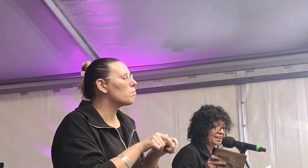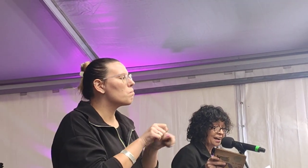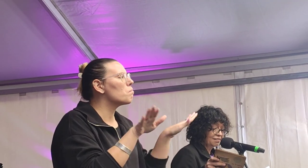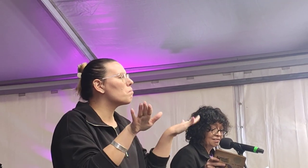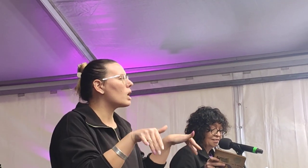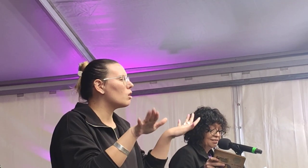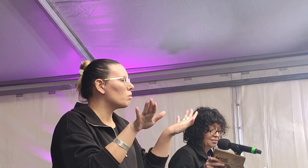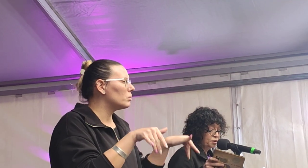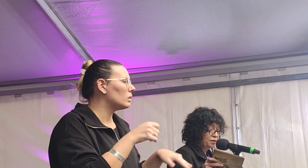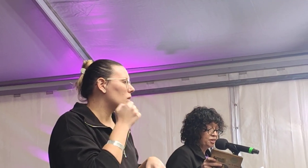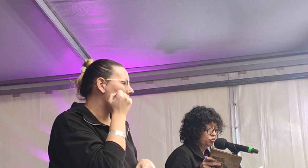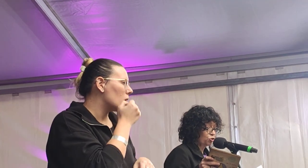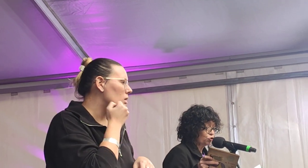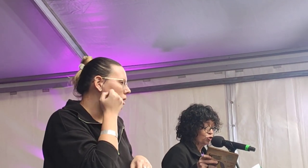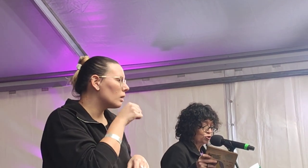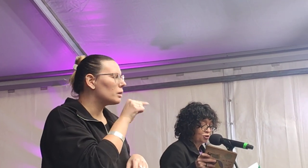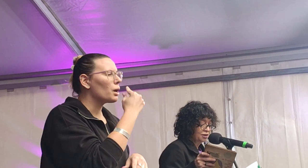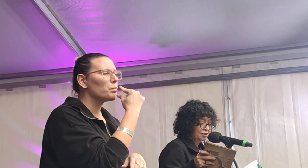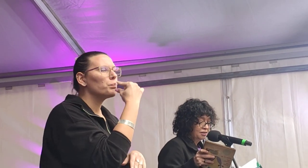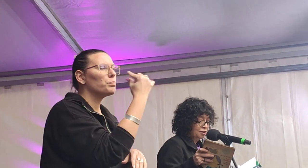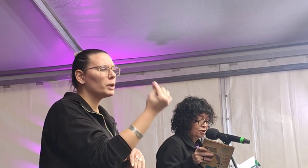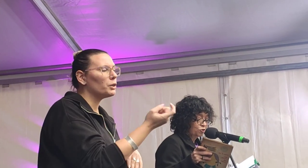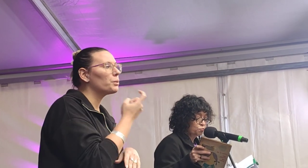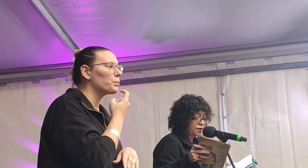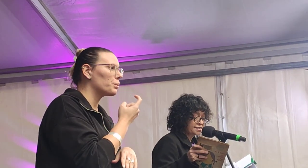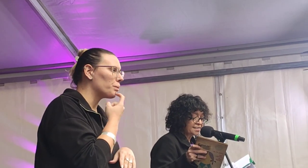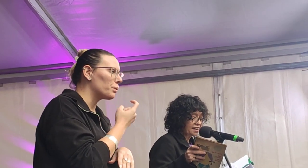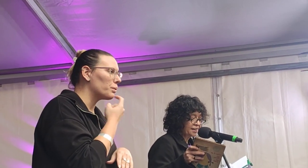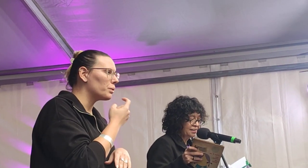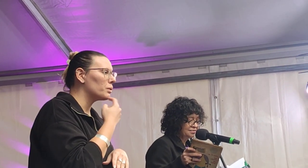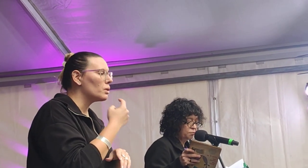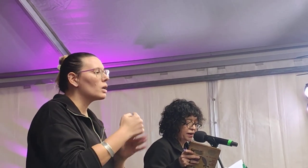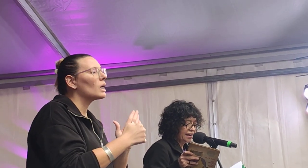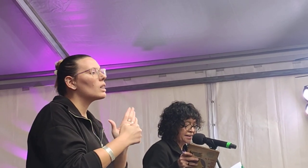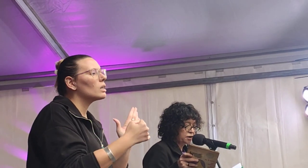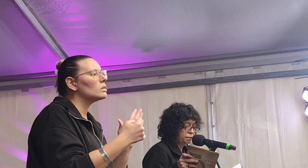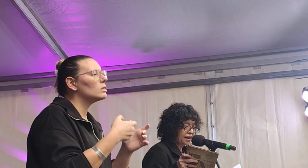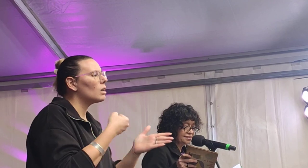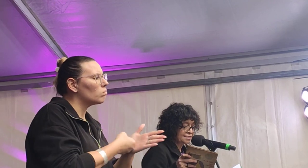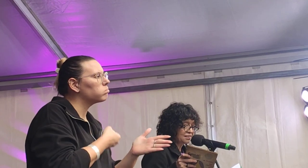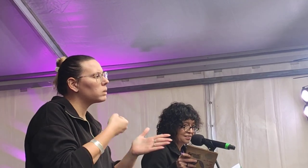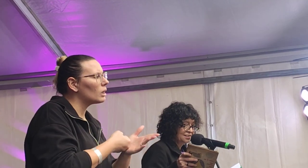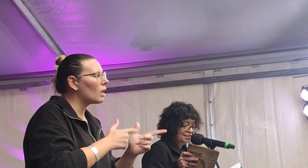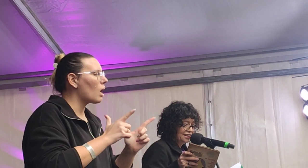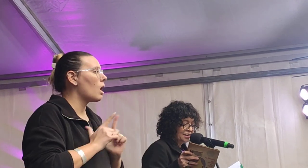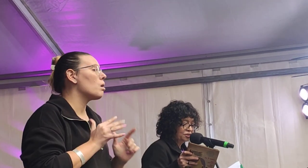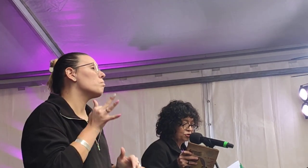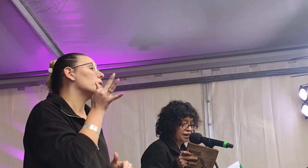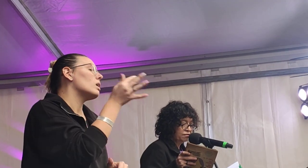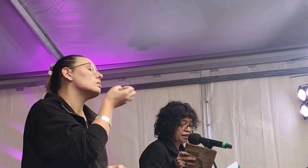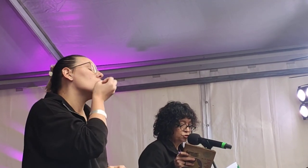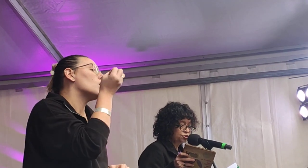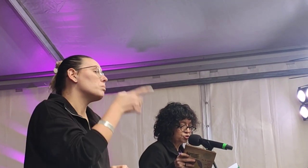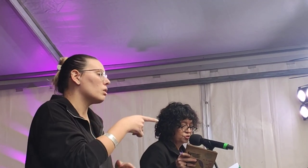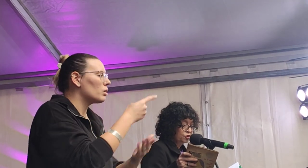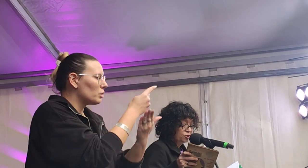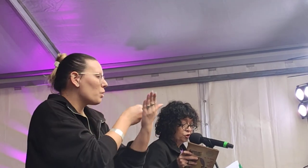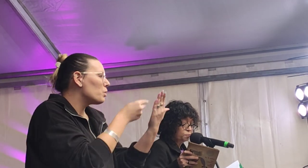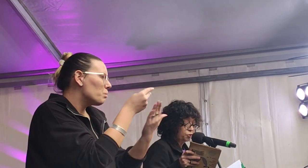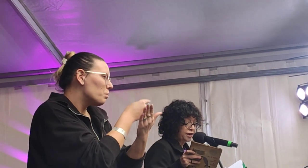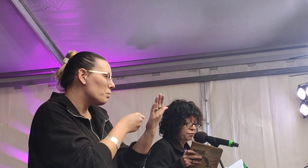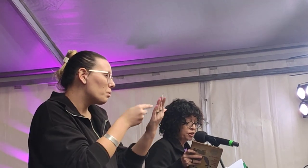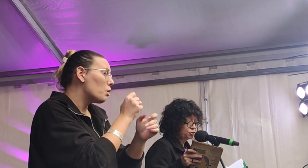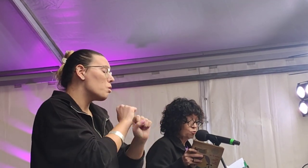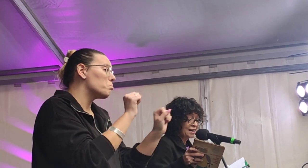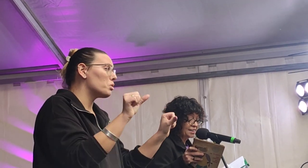palomita negra de piquito rojo con un mensaje de pelea y esperanza. Estos garabatos